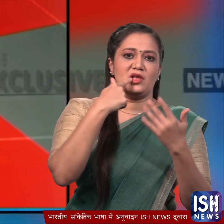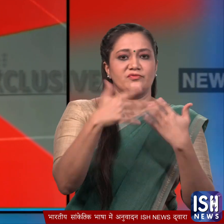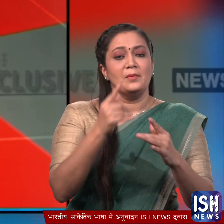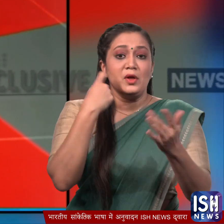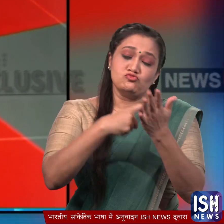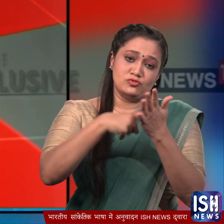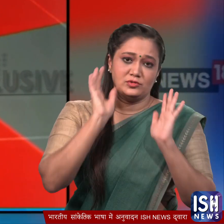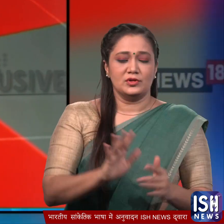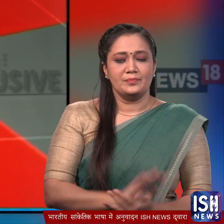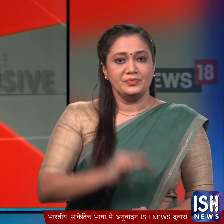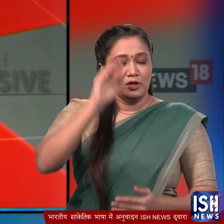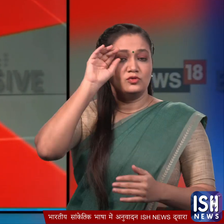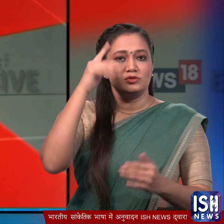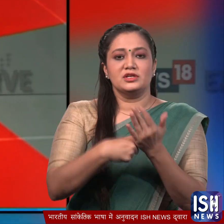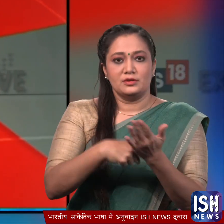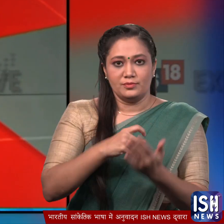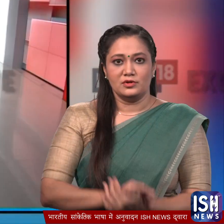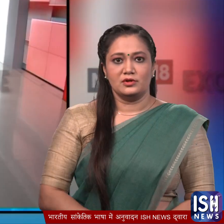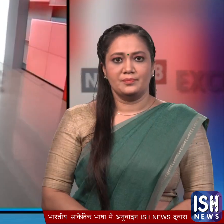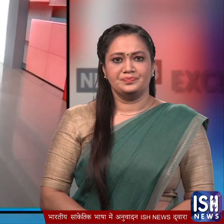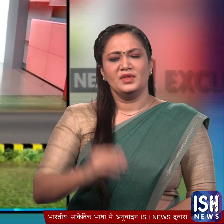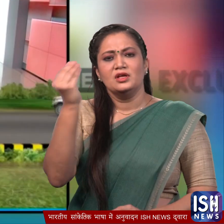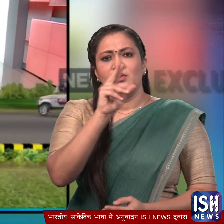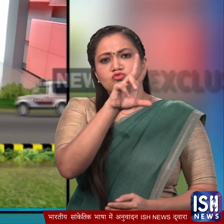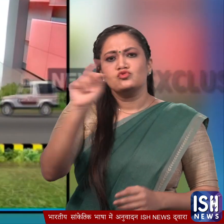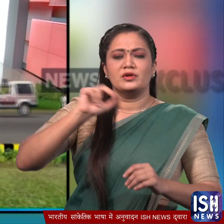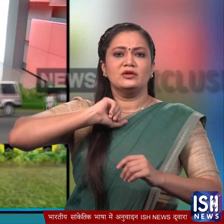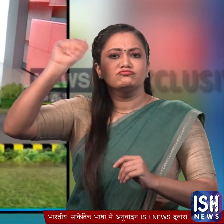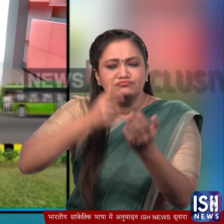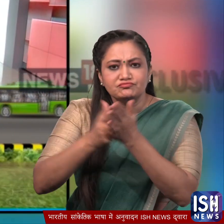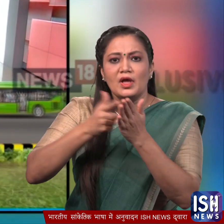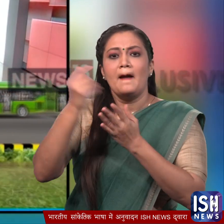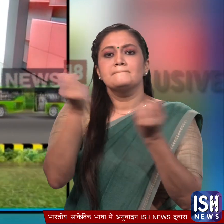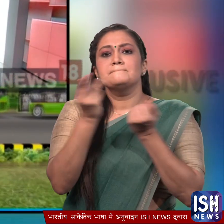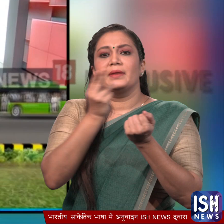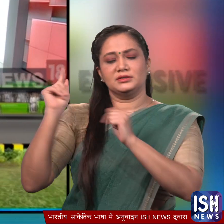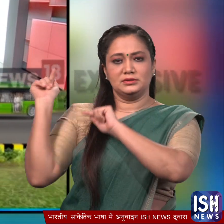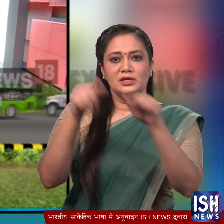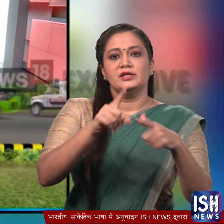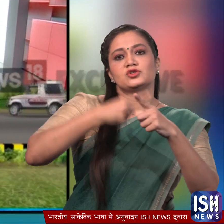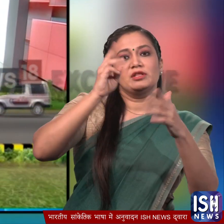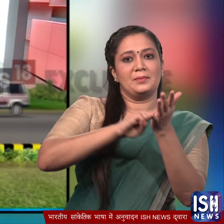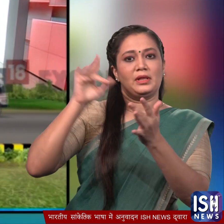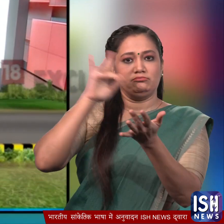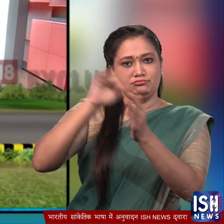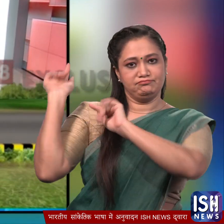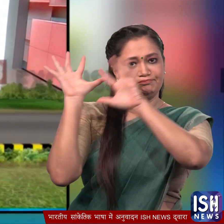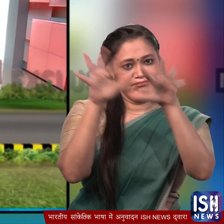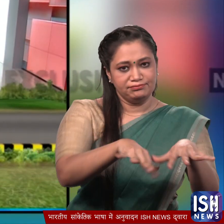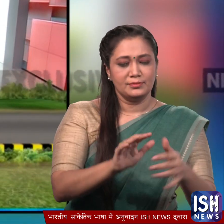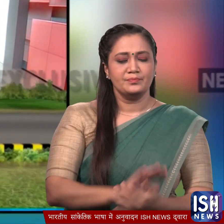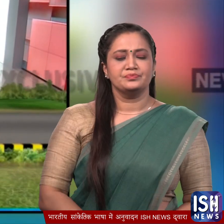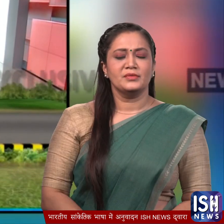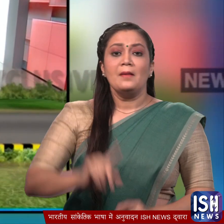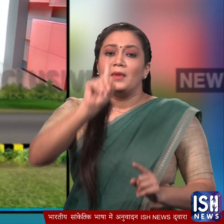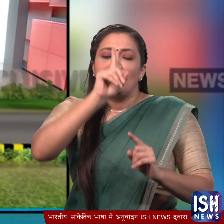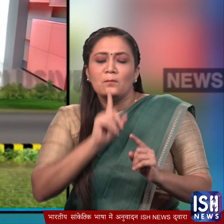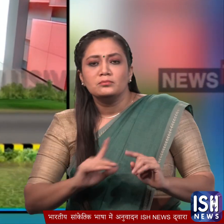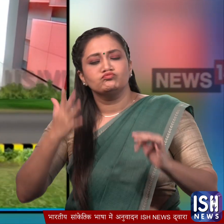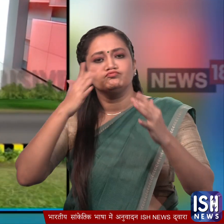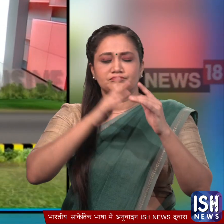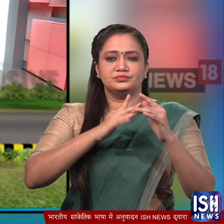कंडक्टर सीट पर बैठा हुआ लड़का जोश में आ गया। उसने ड्राइवर वाली साइड के शीशे से हाथ बाहर निकालकर अपने साथियों की पीठ थपथपाई